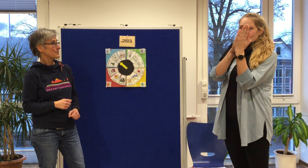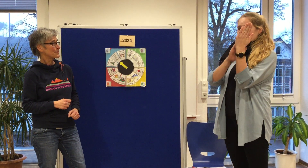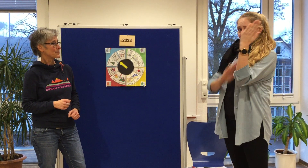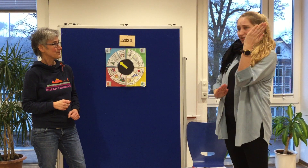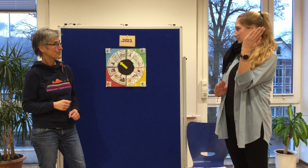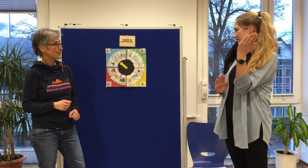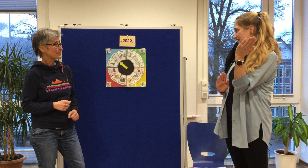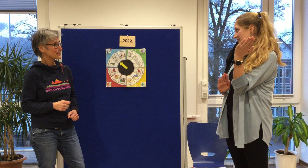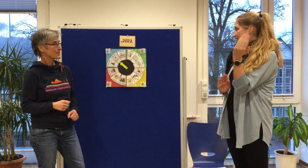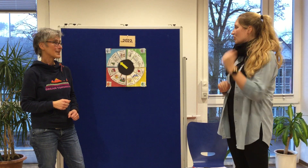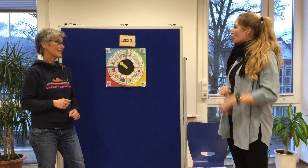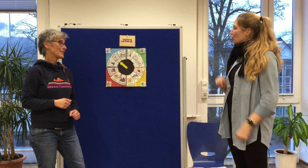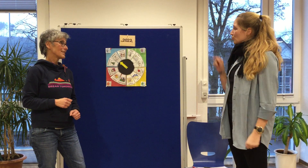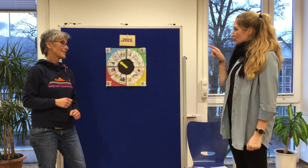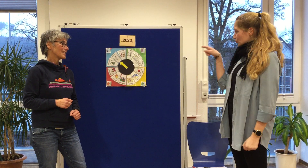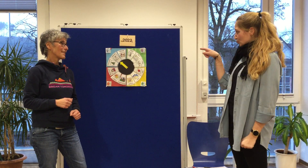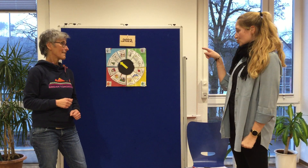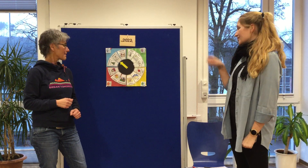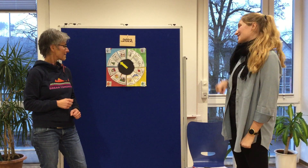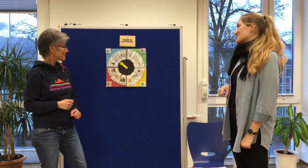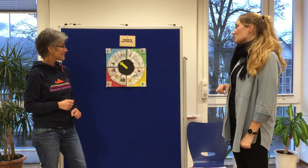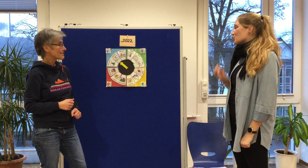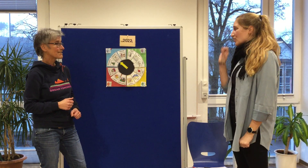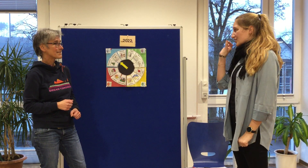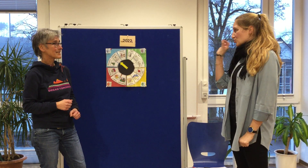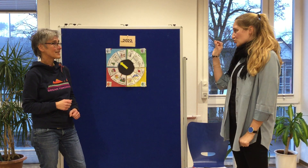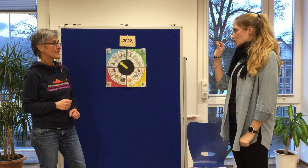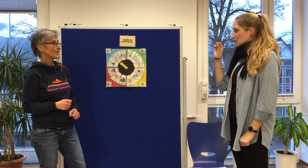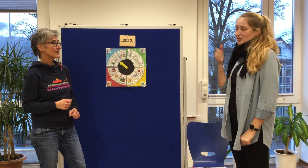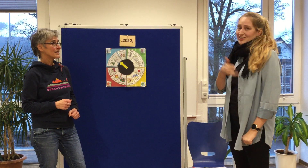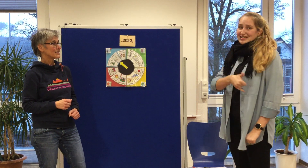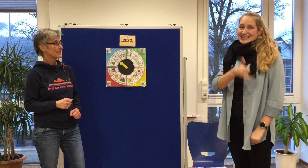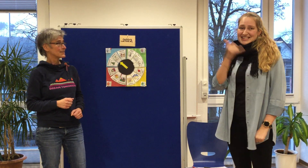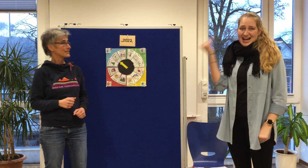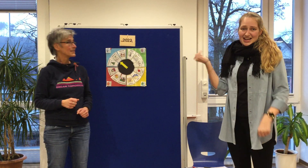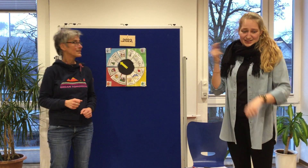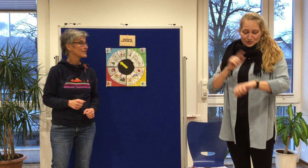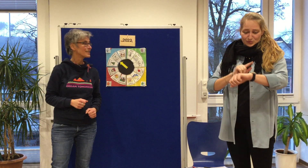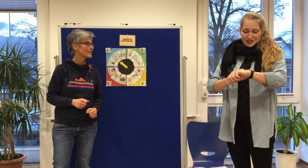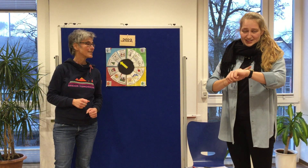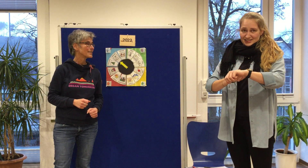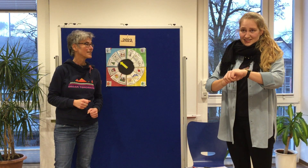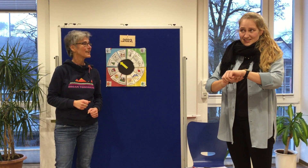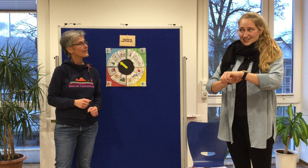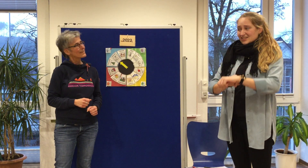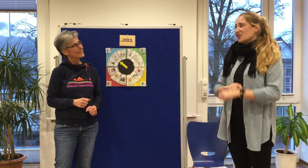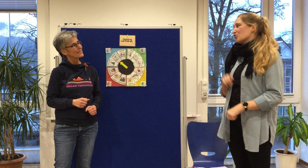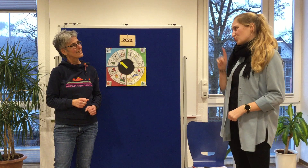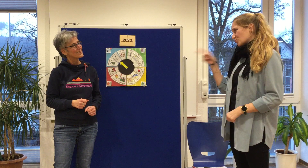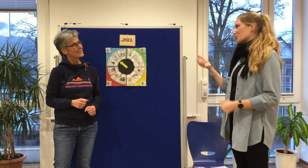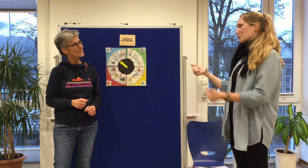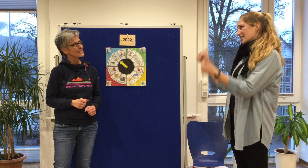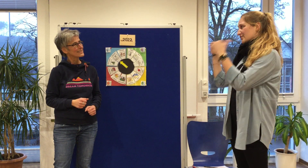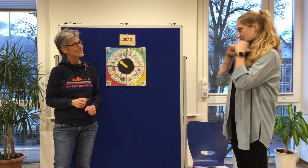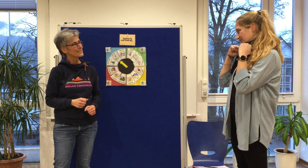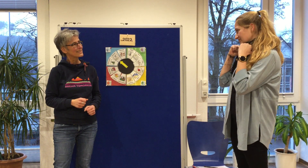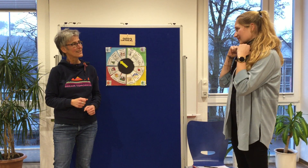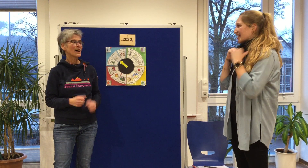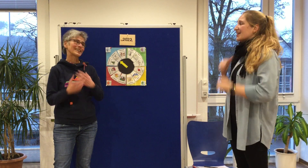Kalender mitgebracht. Und gut, dass du so eine schöne Jahresuhr hast. Du musst mir helfen. Ach,